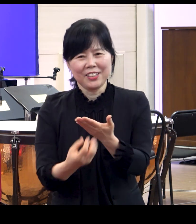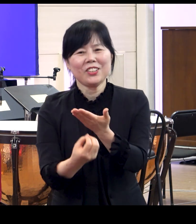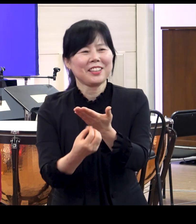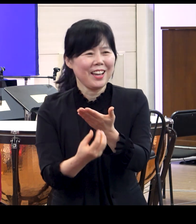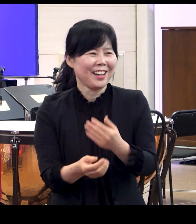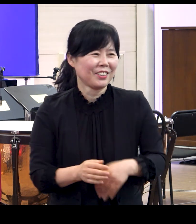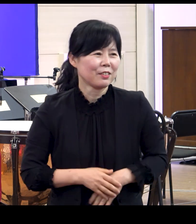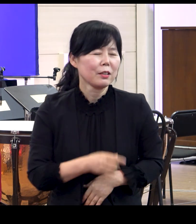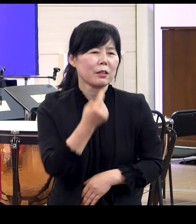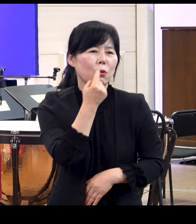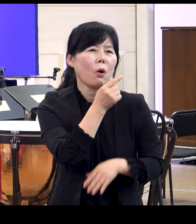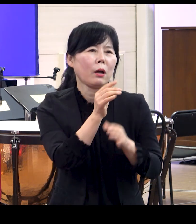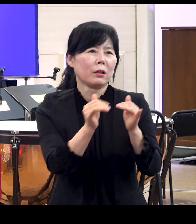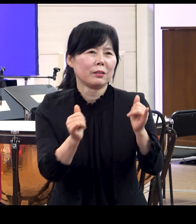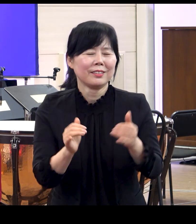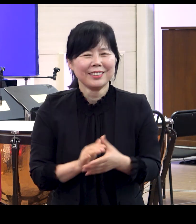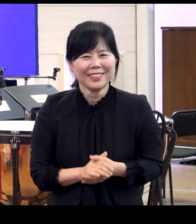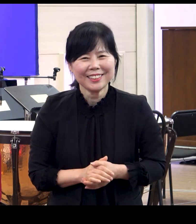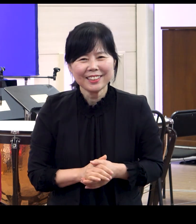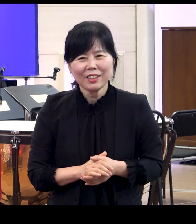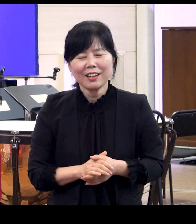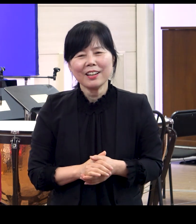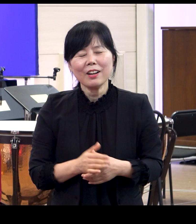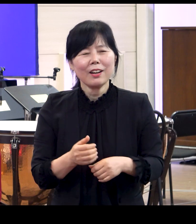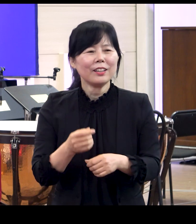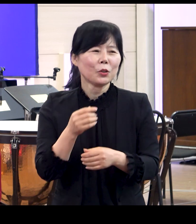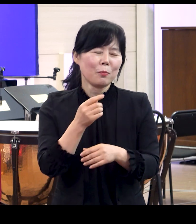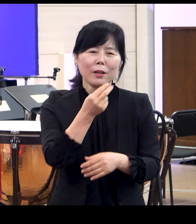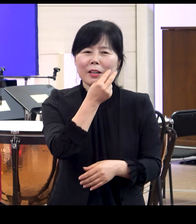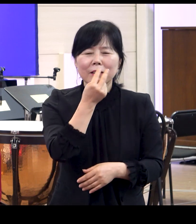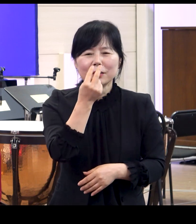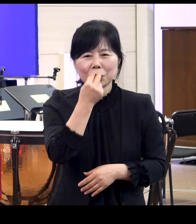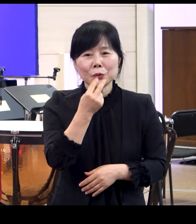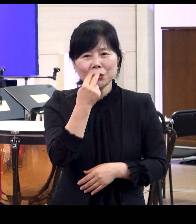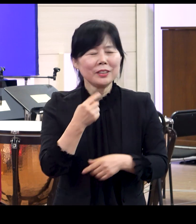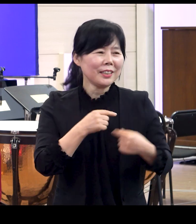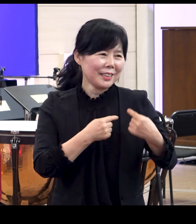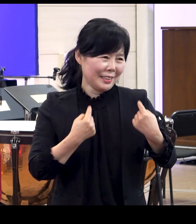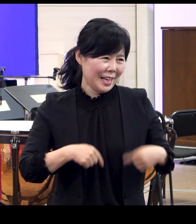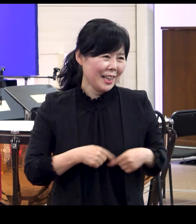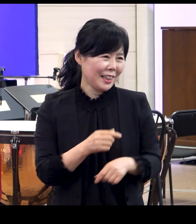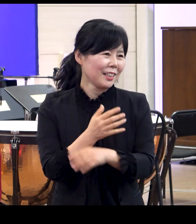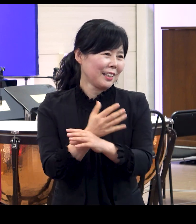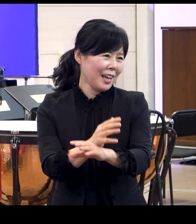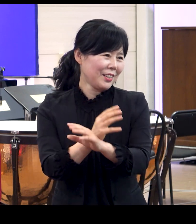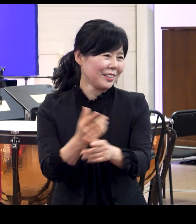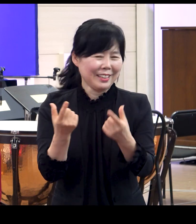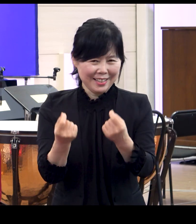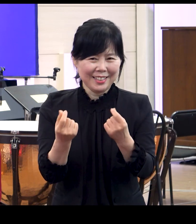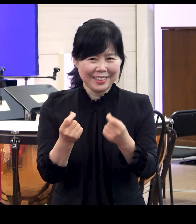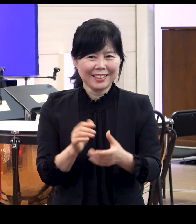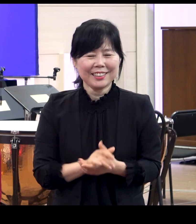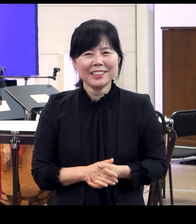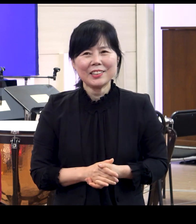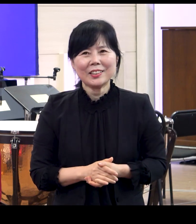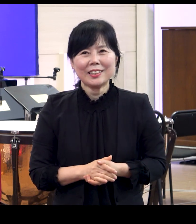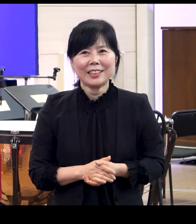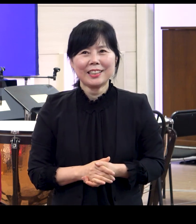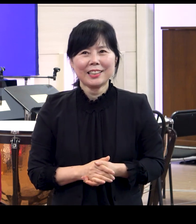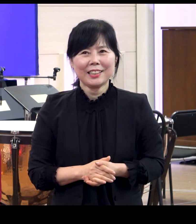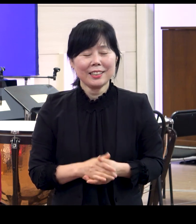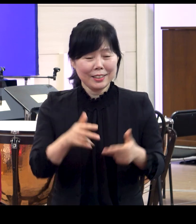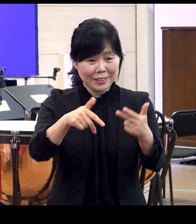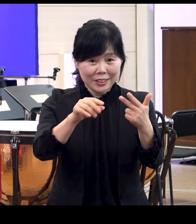그야말로 황당하고 유치한 이야기죠. 그런데 만일 여기 이 창세기 2장 7절 말씀을 우리가 만일